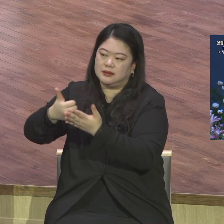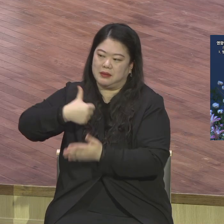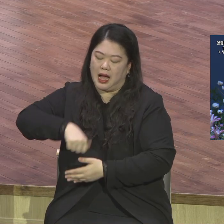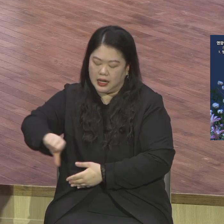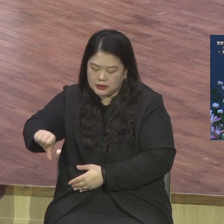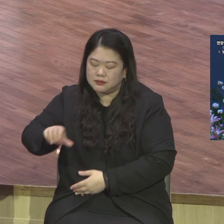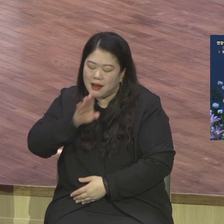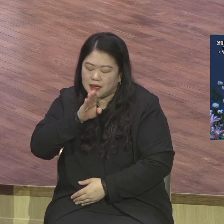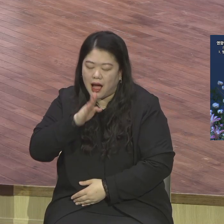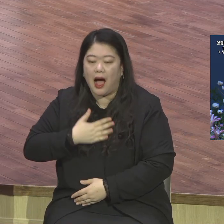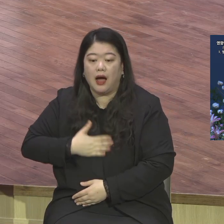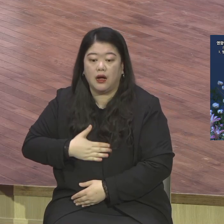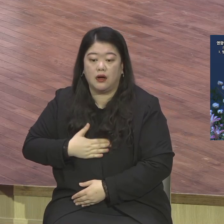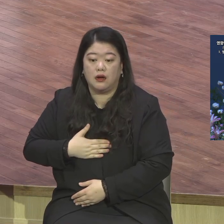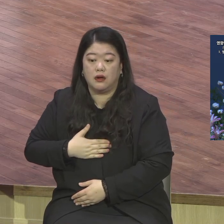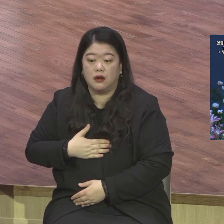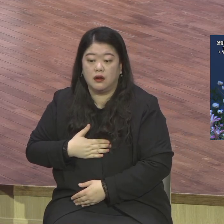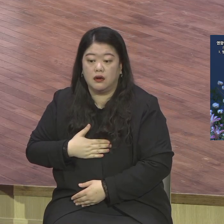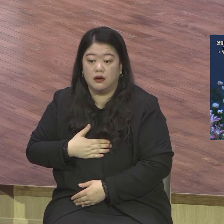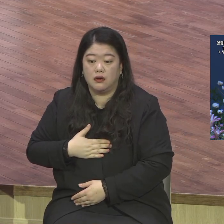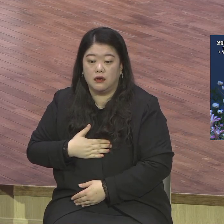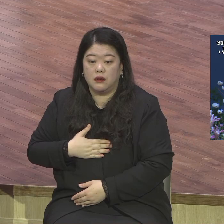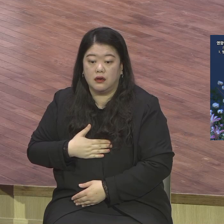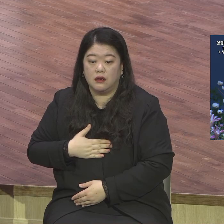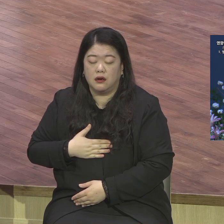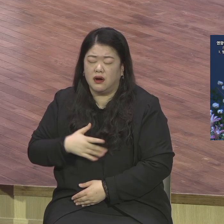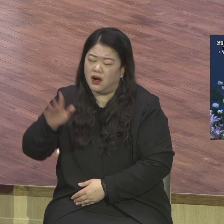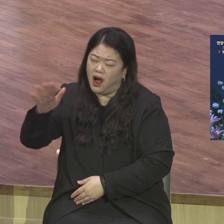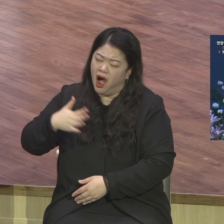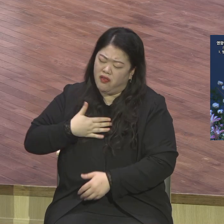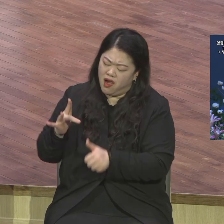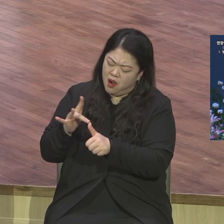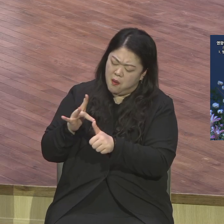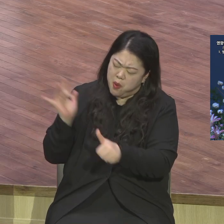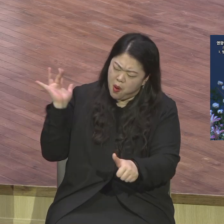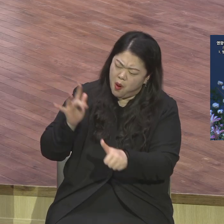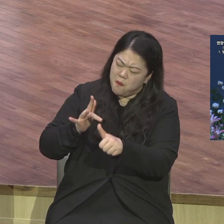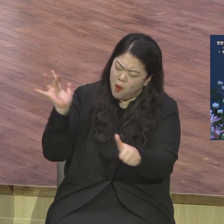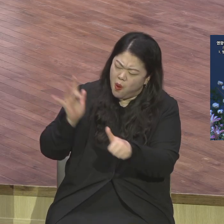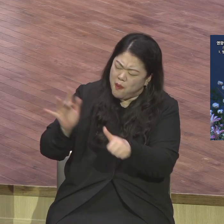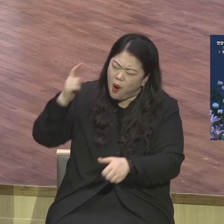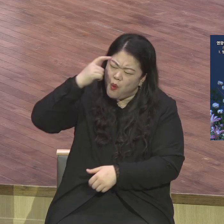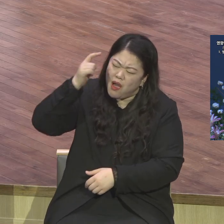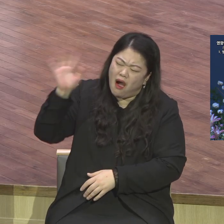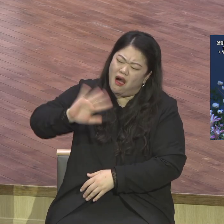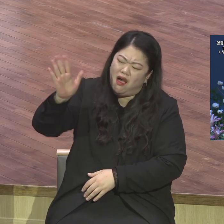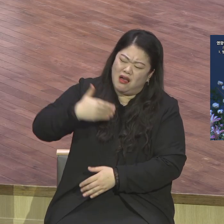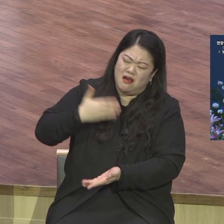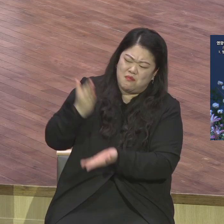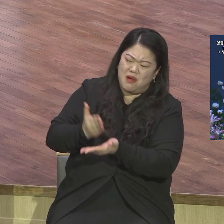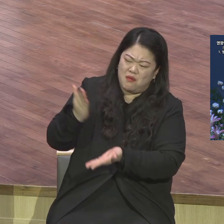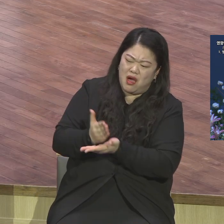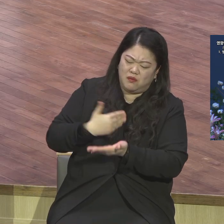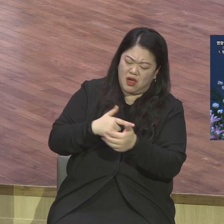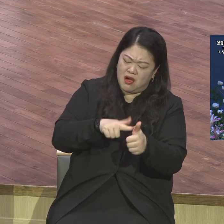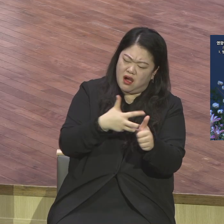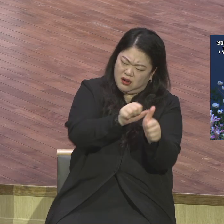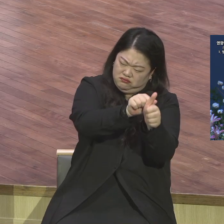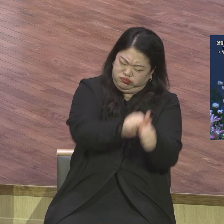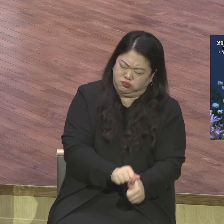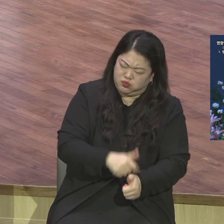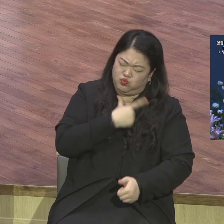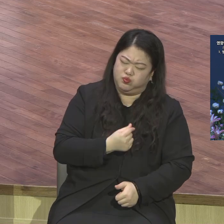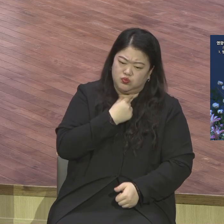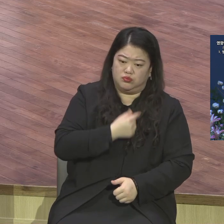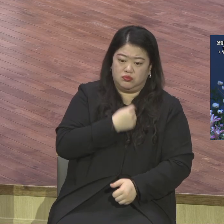아들이십니다. 그러면서 왜 자신들을 괴롭힙니까? 왜 우리인데 와 우리 멸하랍니까? 하면서 이 귀신